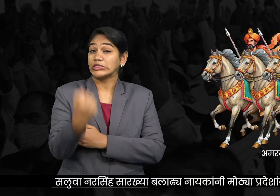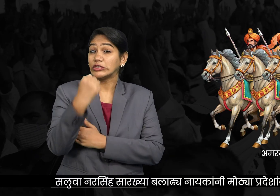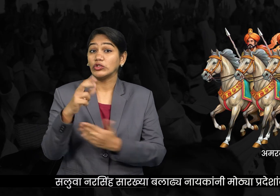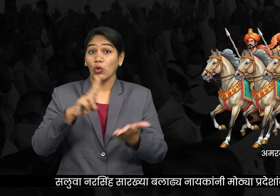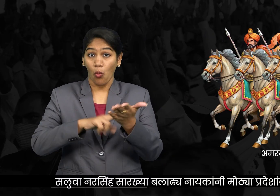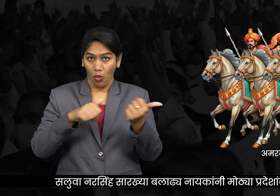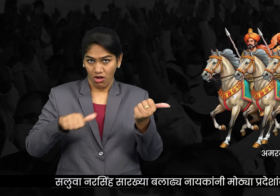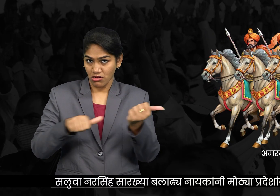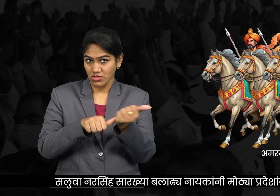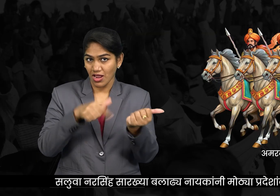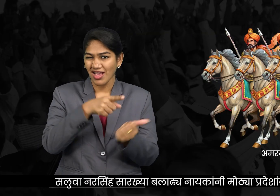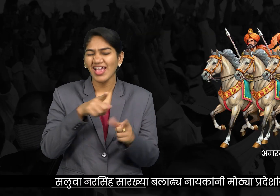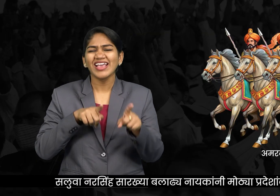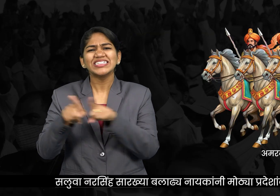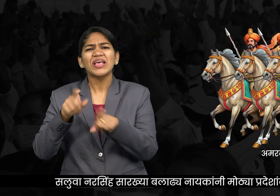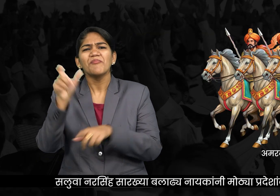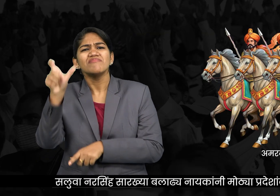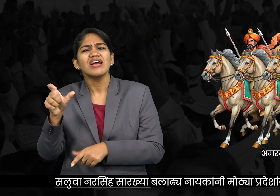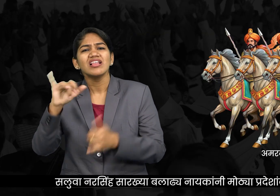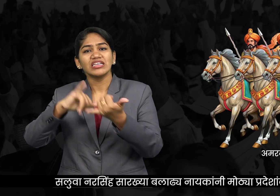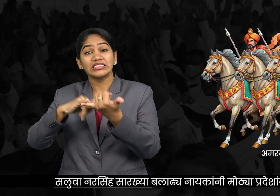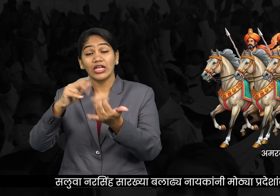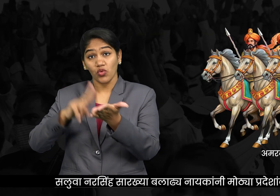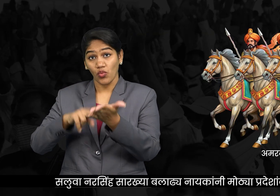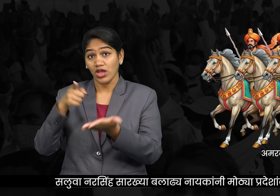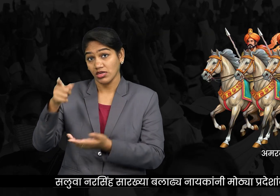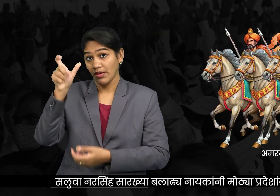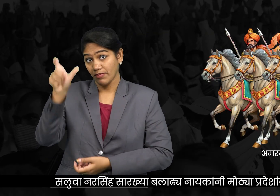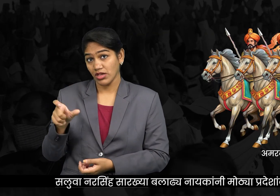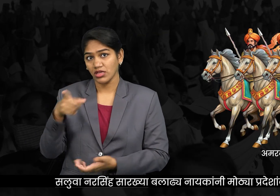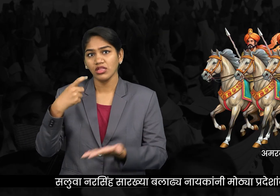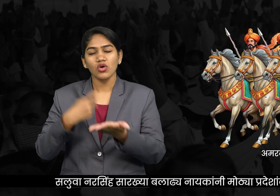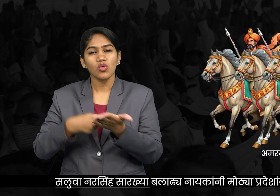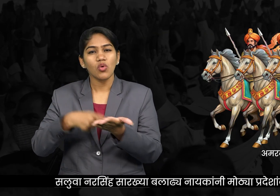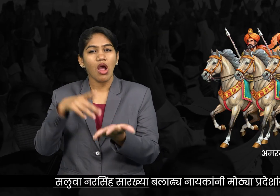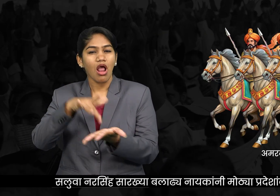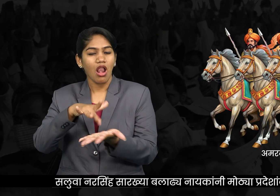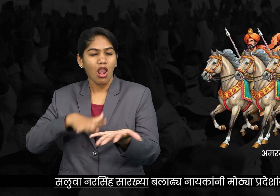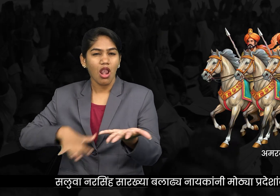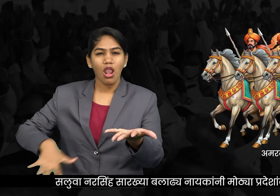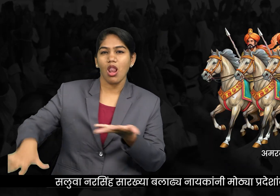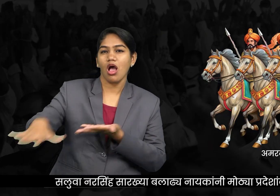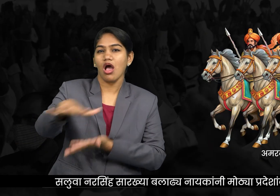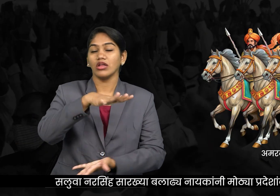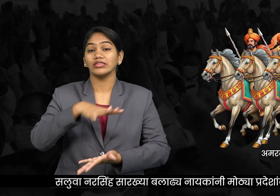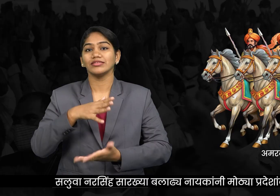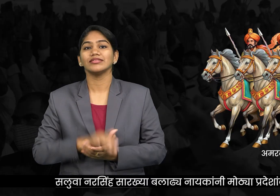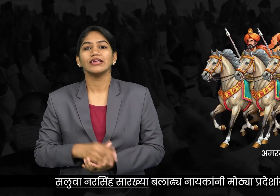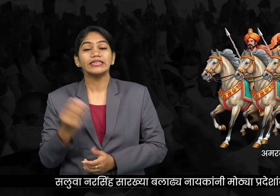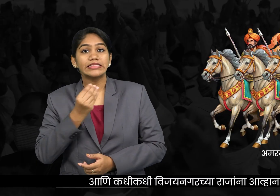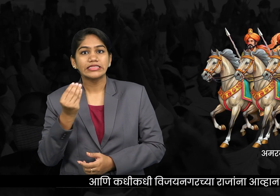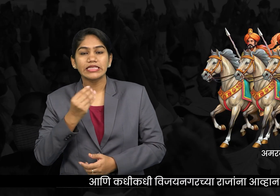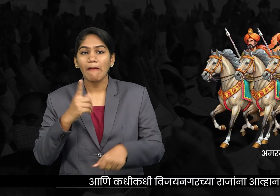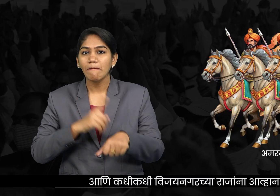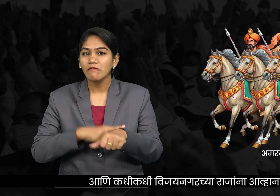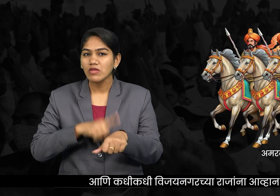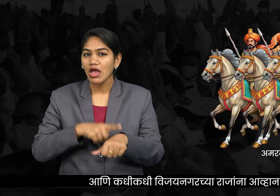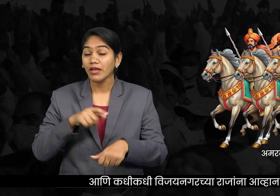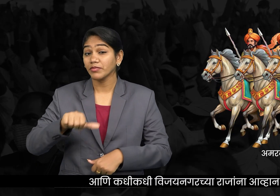सलुवा नरसिंह सारख्या बलाढ्य नायकांनी मोठ्या प्रदेशवर राज्य केले